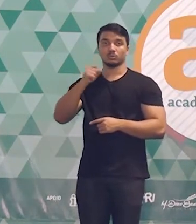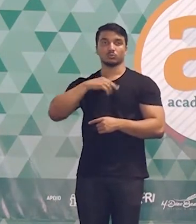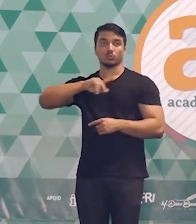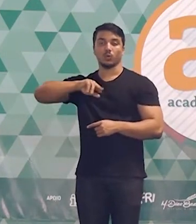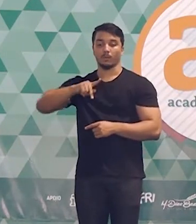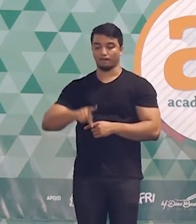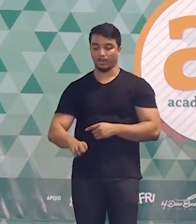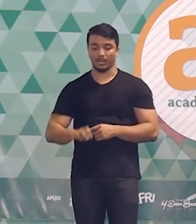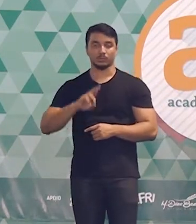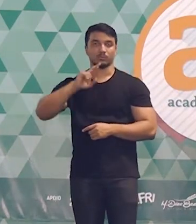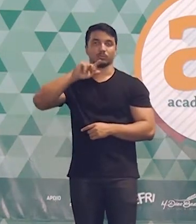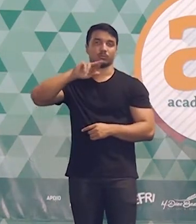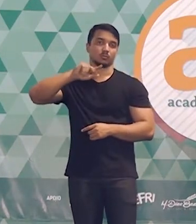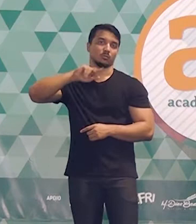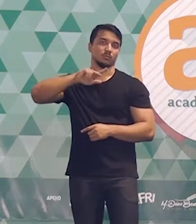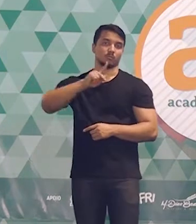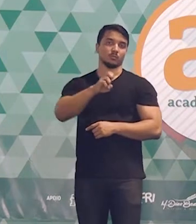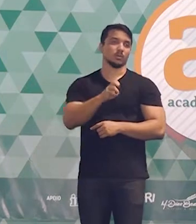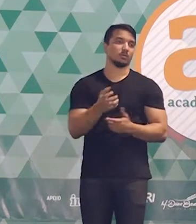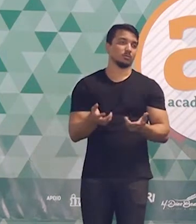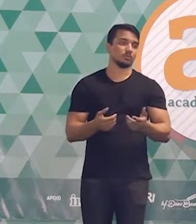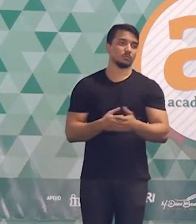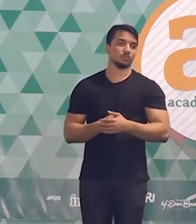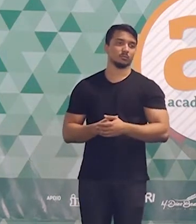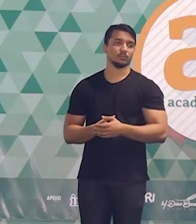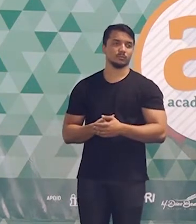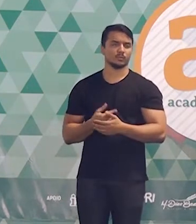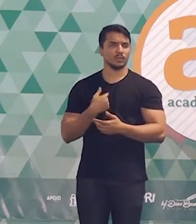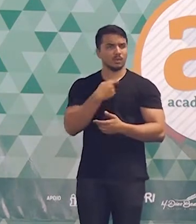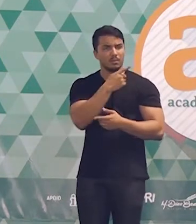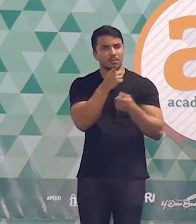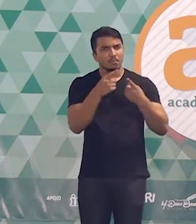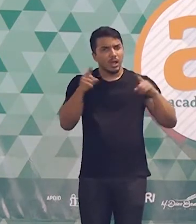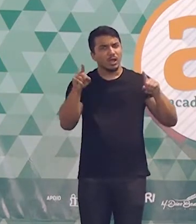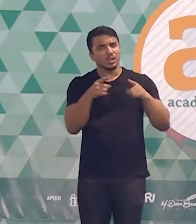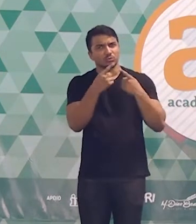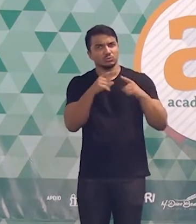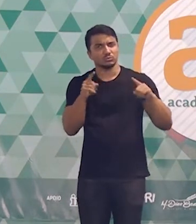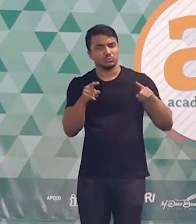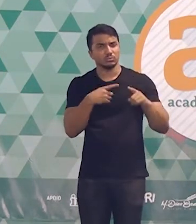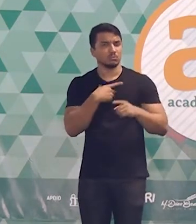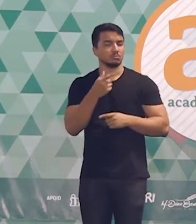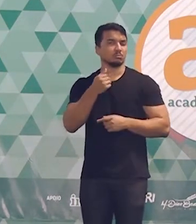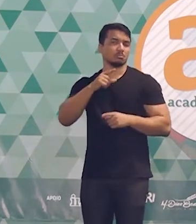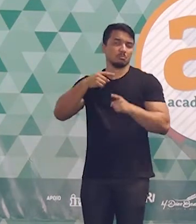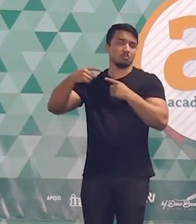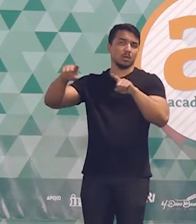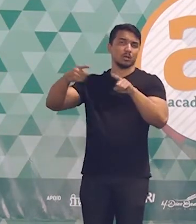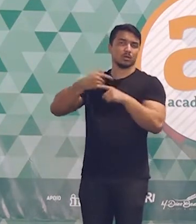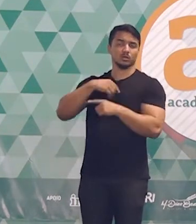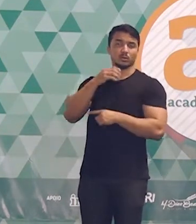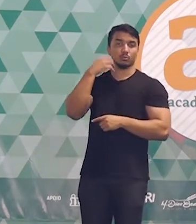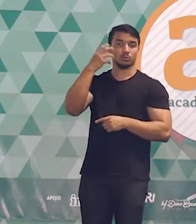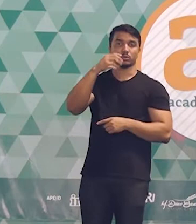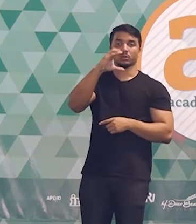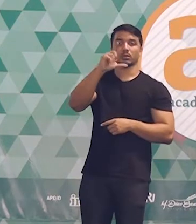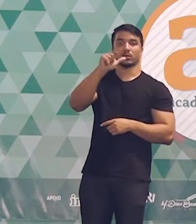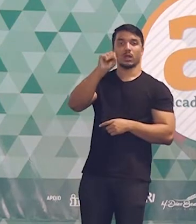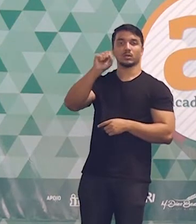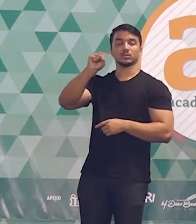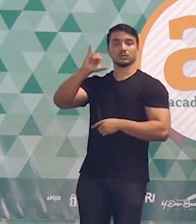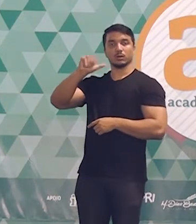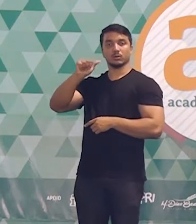seus pés. Professor, peraí, ele é maestro? É maestro. Música clássica,